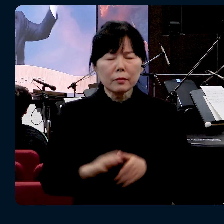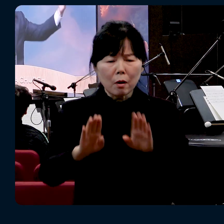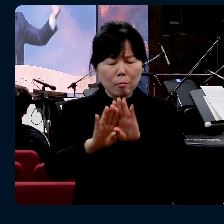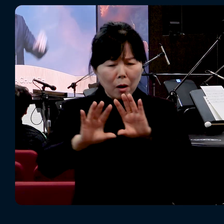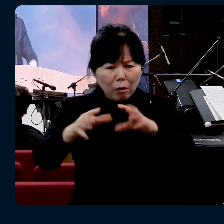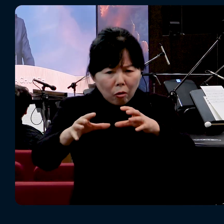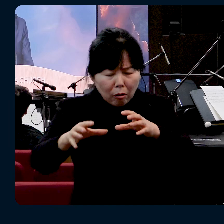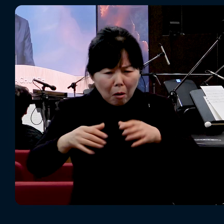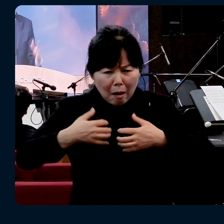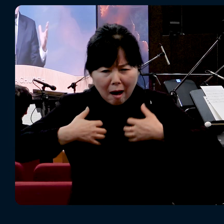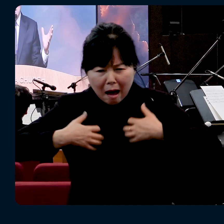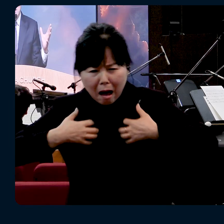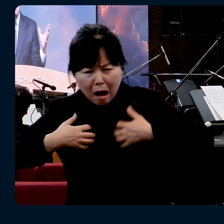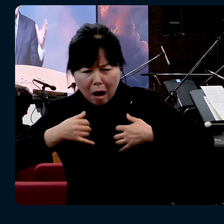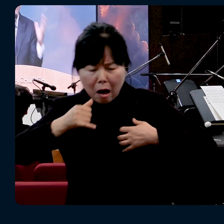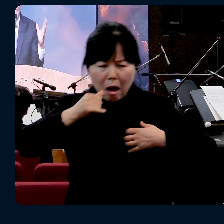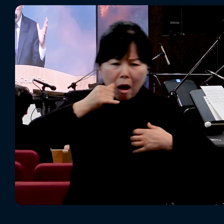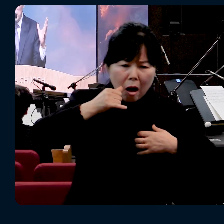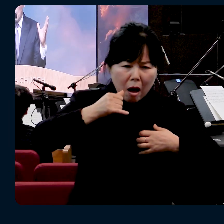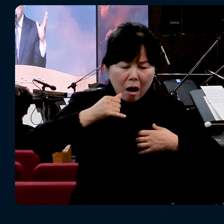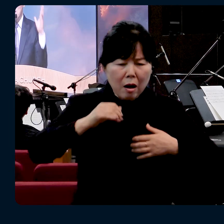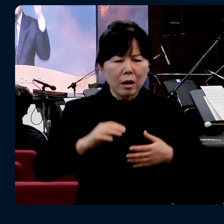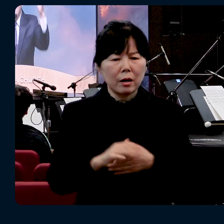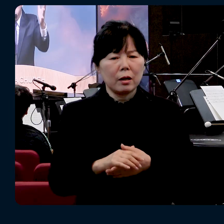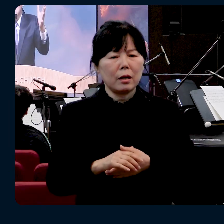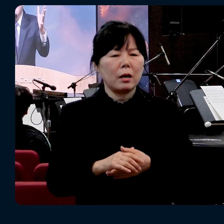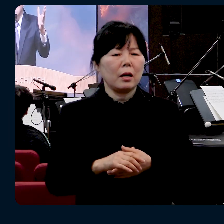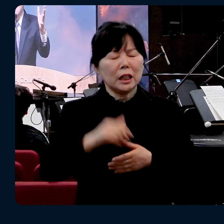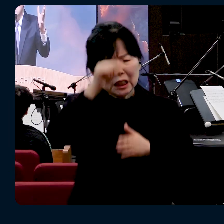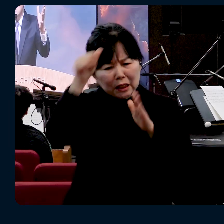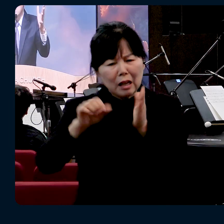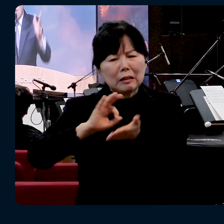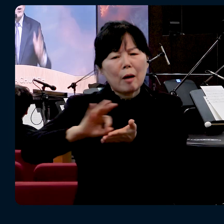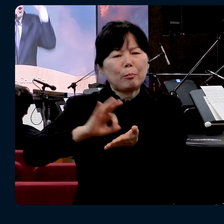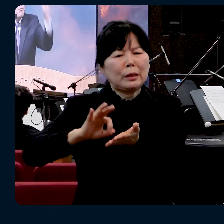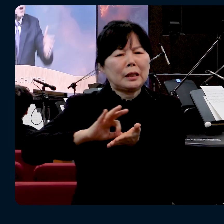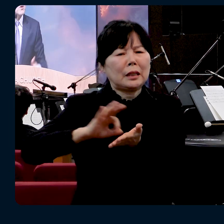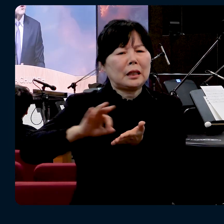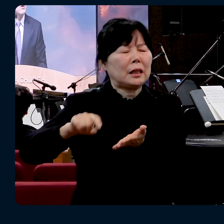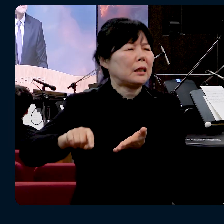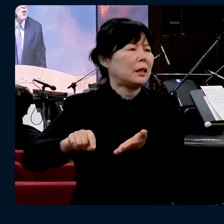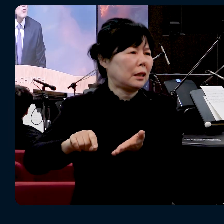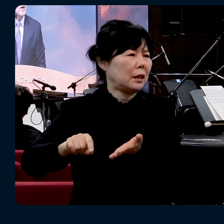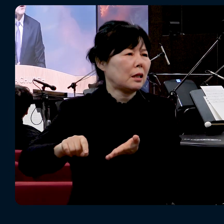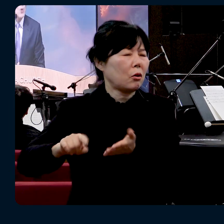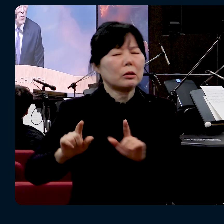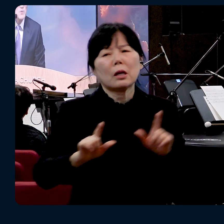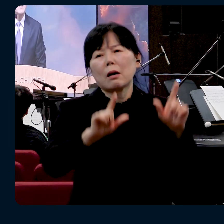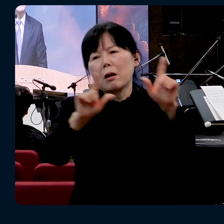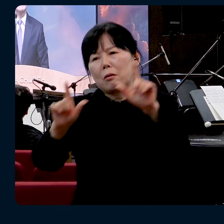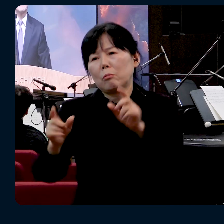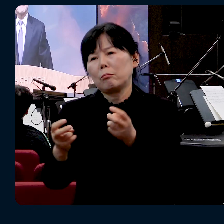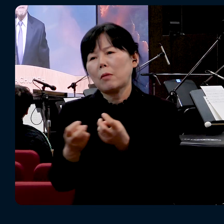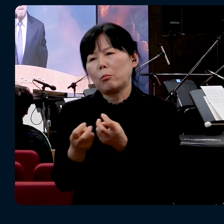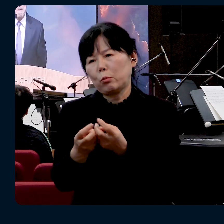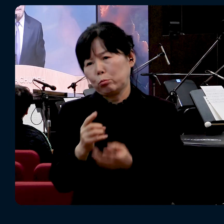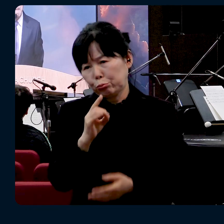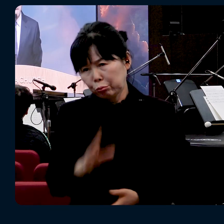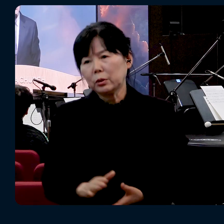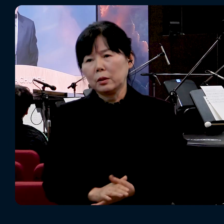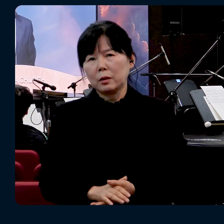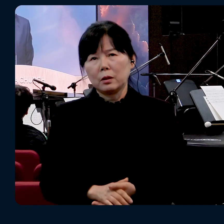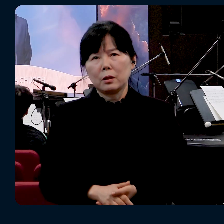그 자치와 향락에 빠져서 결국 인생 자체를 온통 다 거기에 바치고 거기에 허비하면서 살 수밖에 없으니까.